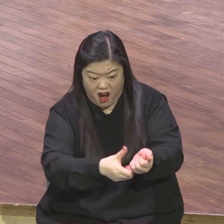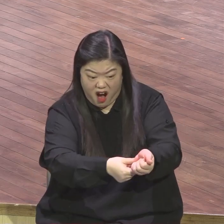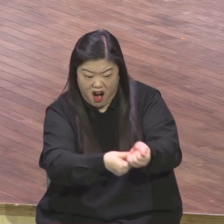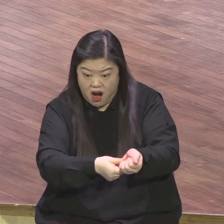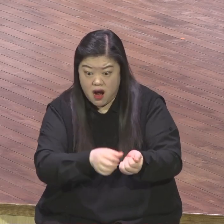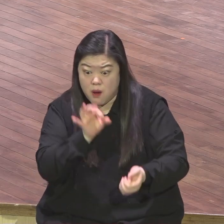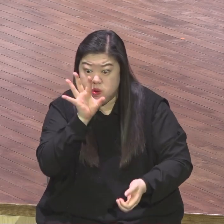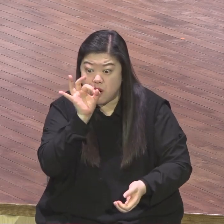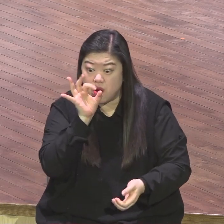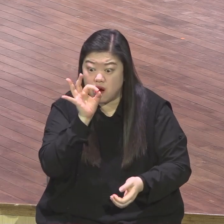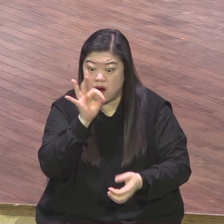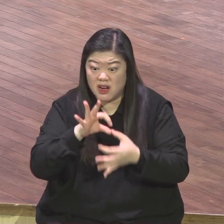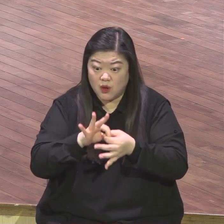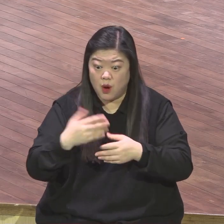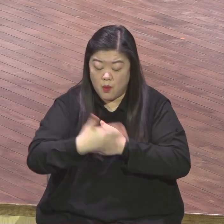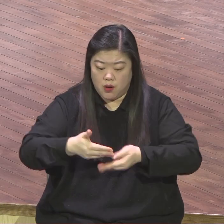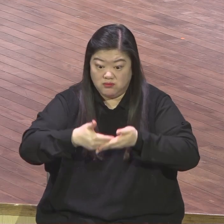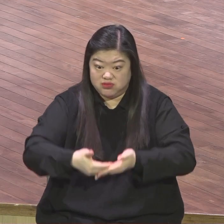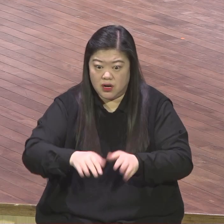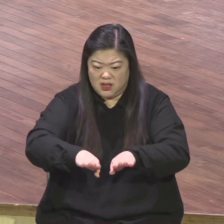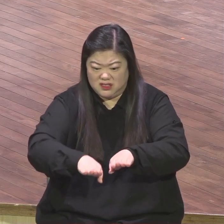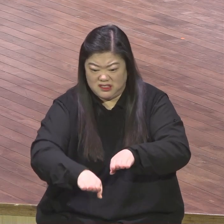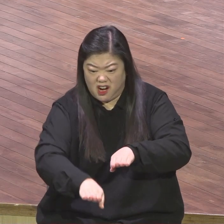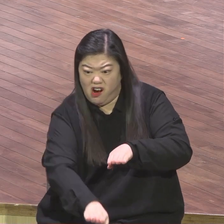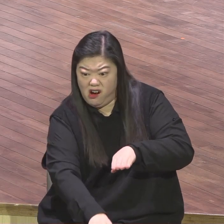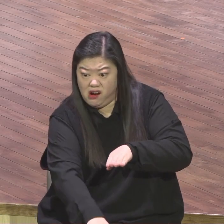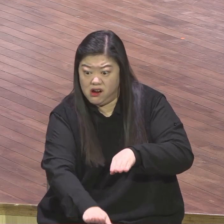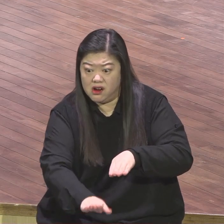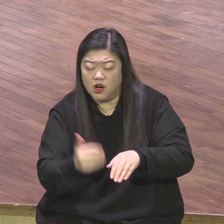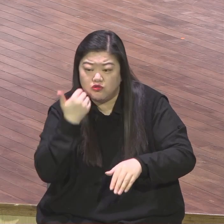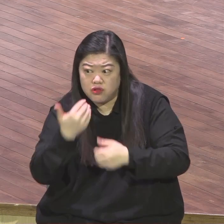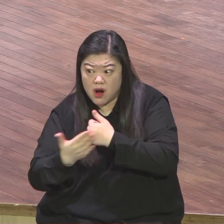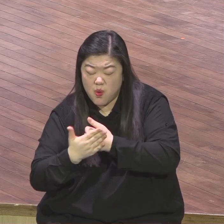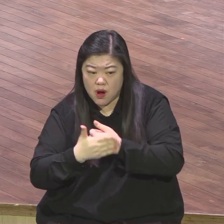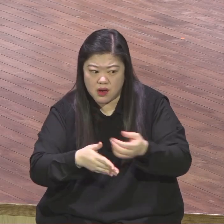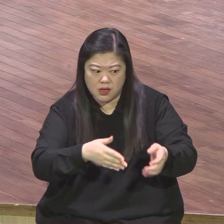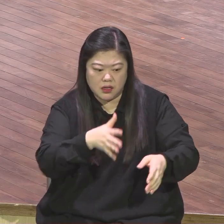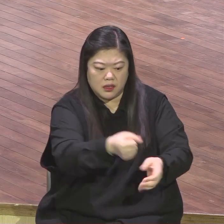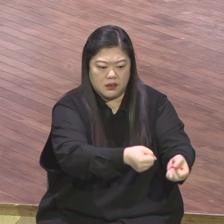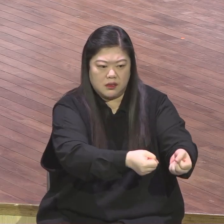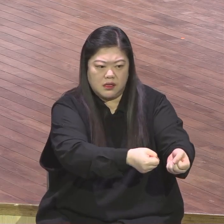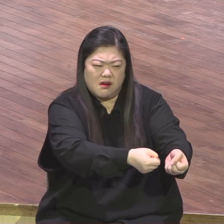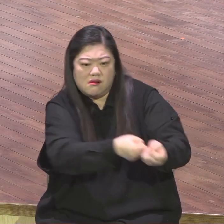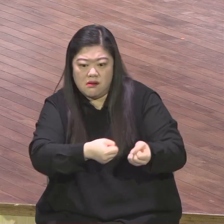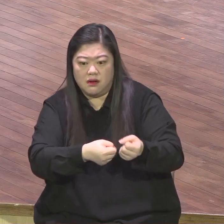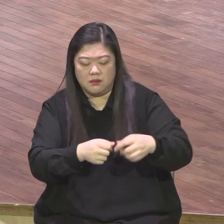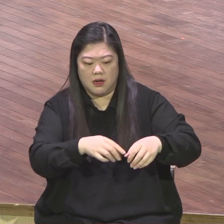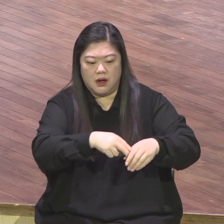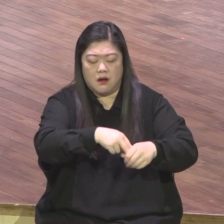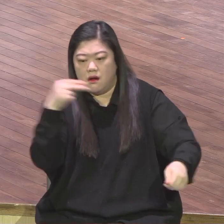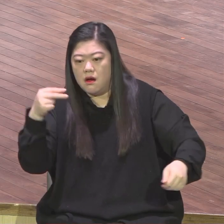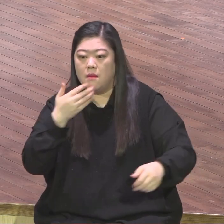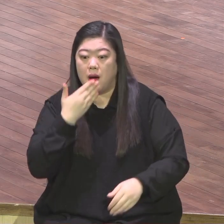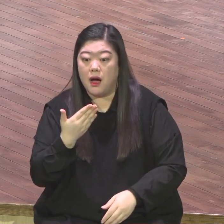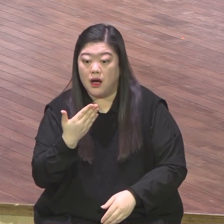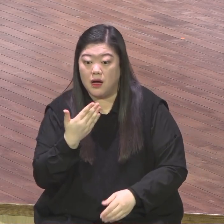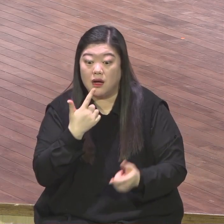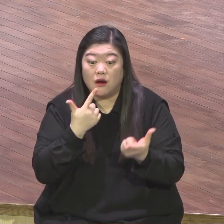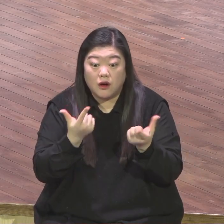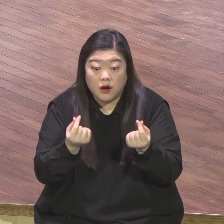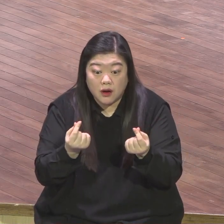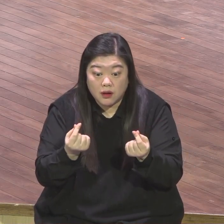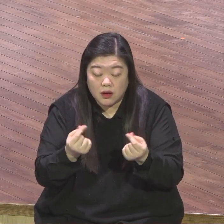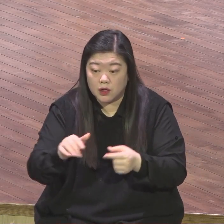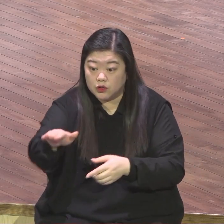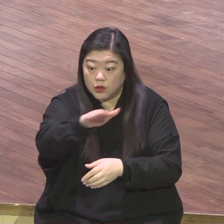그 손을 내미는 분이 누구예요? 예수 그리스도입니다. 어? 베드로가 물에 빠져, 바다 빠져 죽으러 할 때,